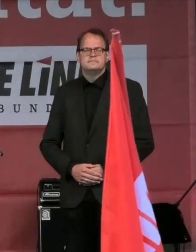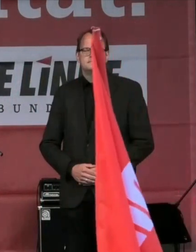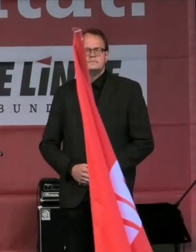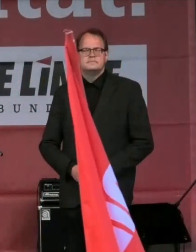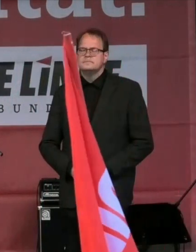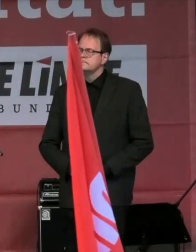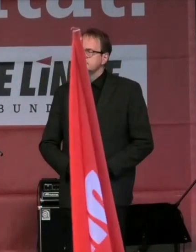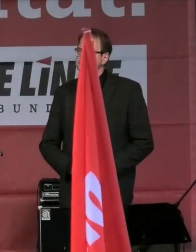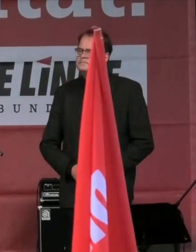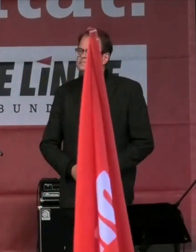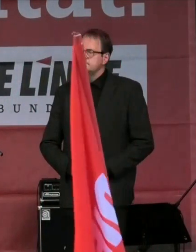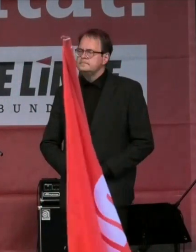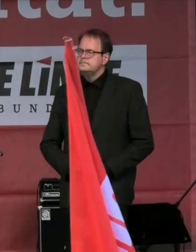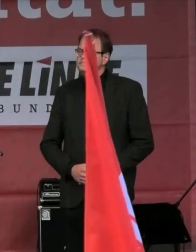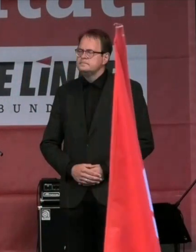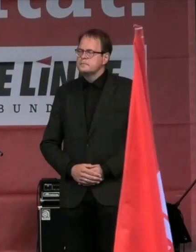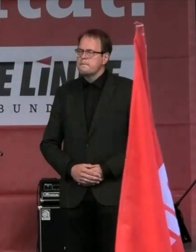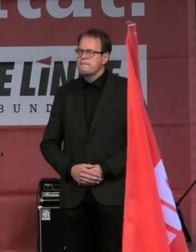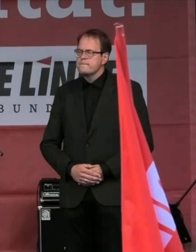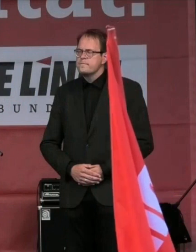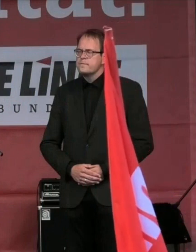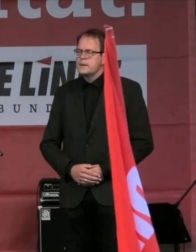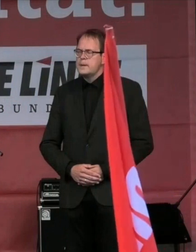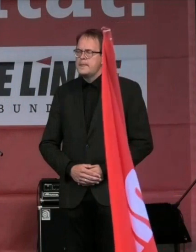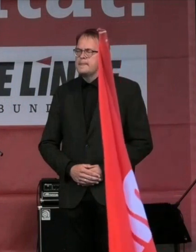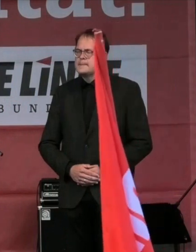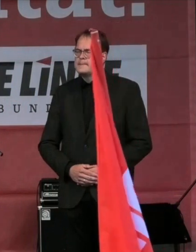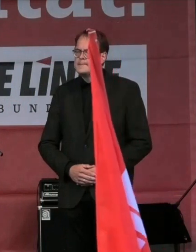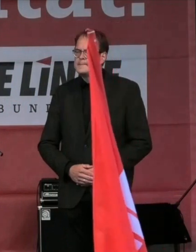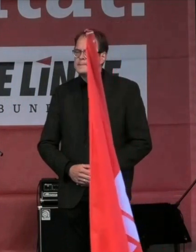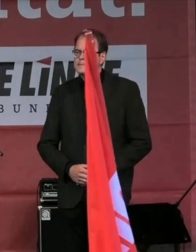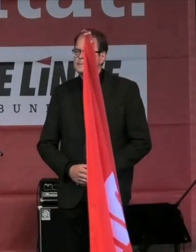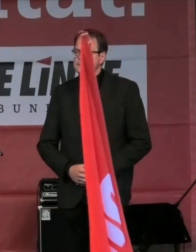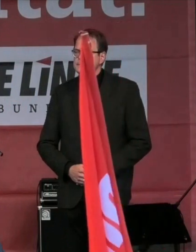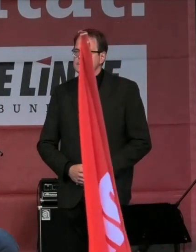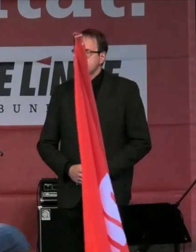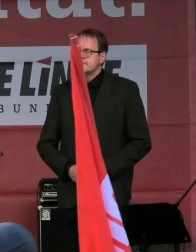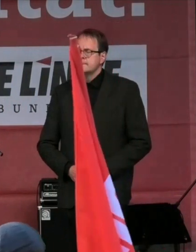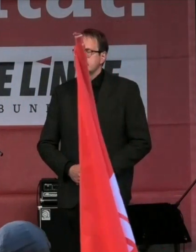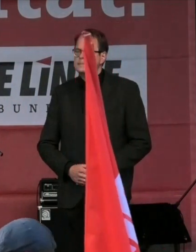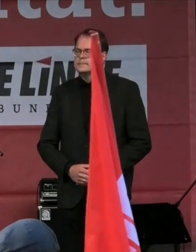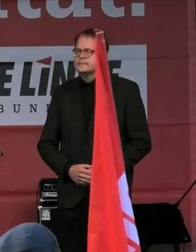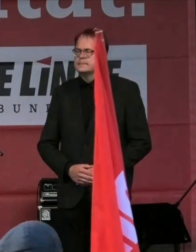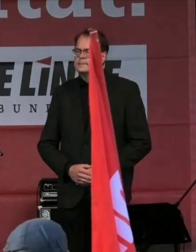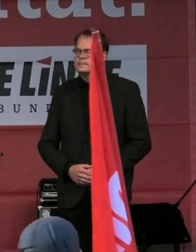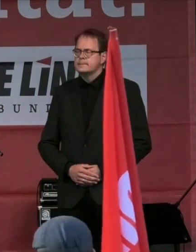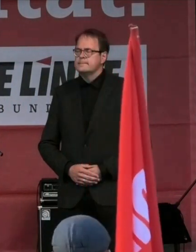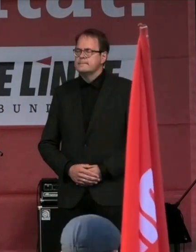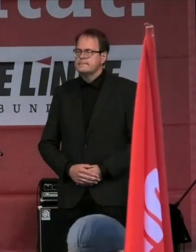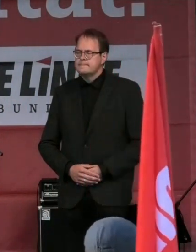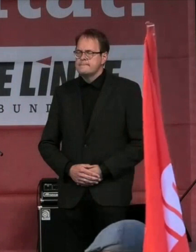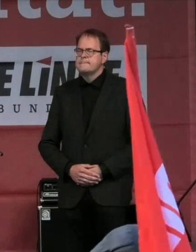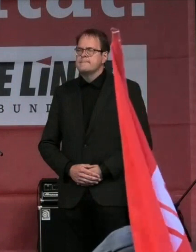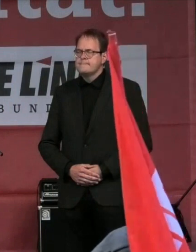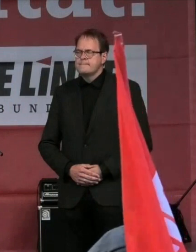territorium macht ist in der nähe zur nato grenze weil die nato sicher bis an die russische grenze ausgedehnt hat